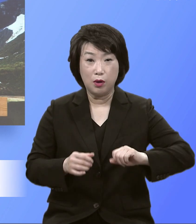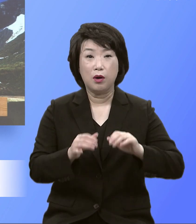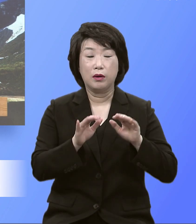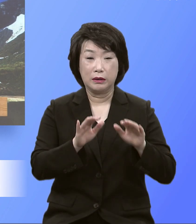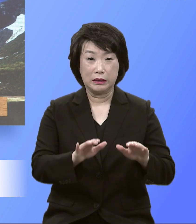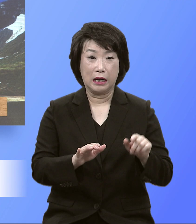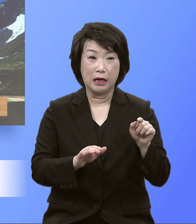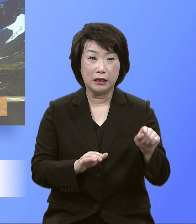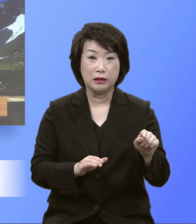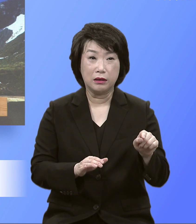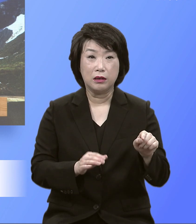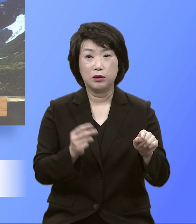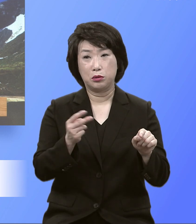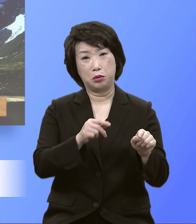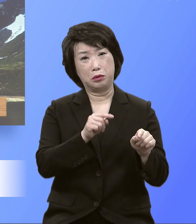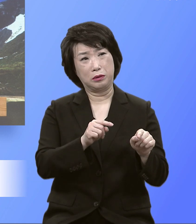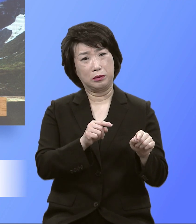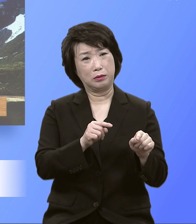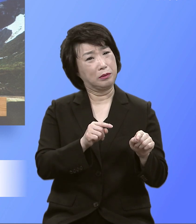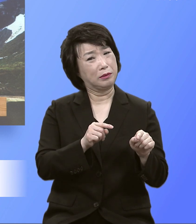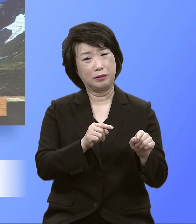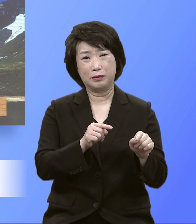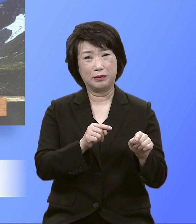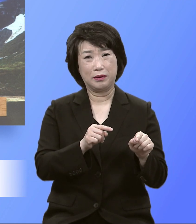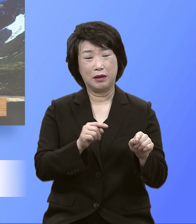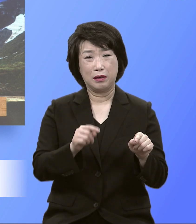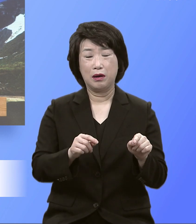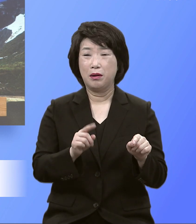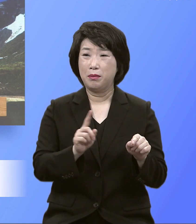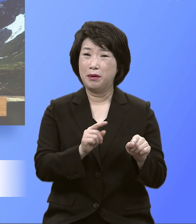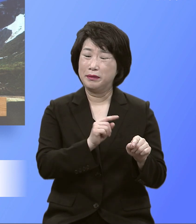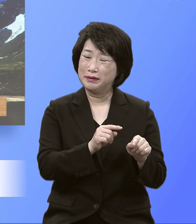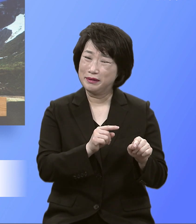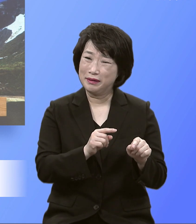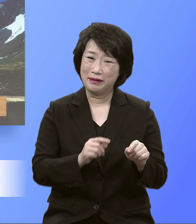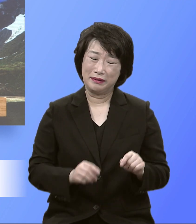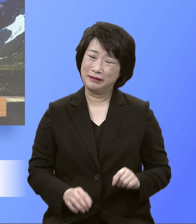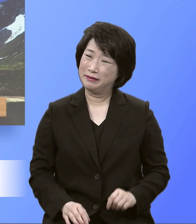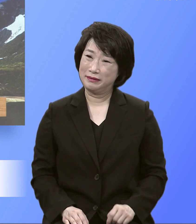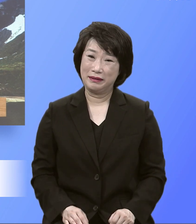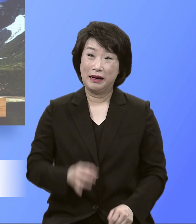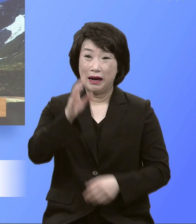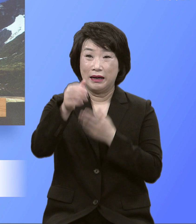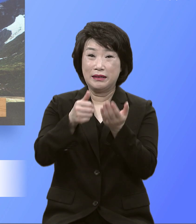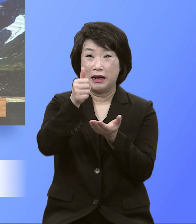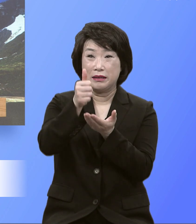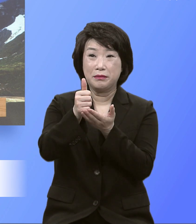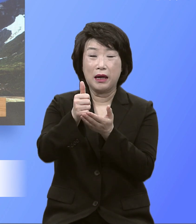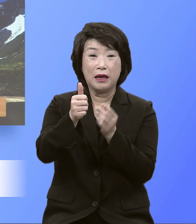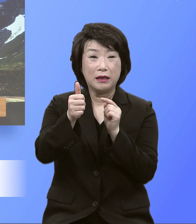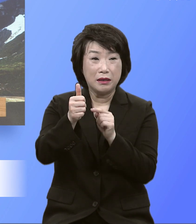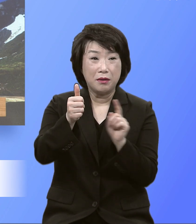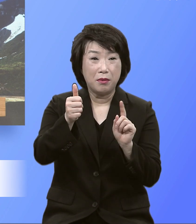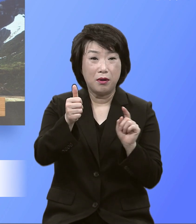불순종하고, 그리고 뭐 별로 하나님에 대한